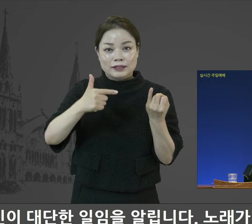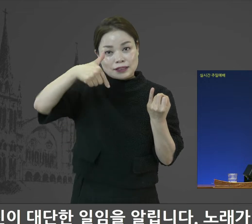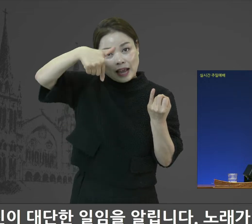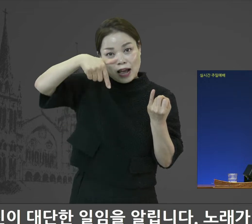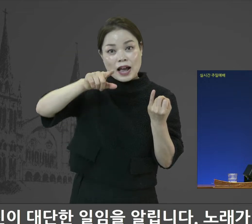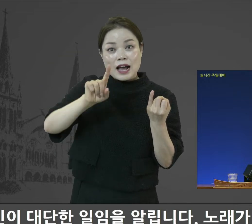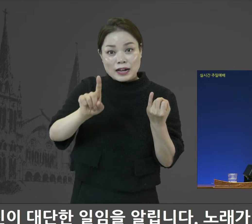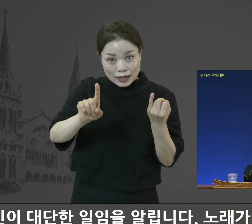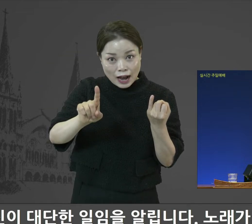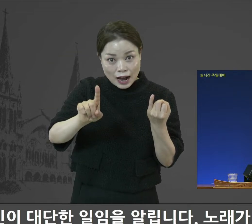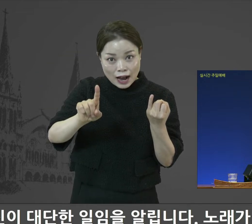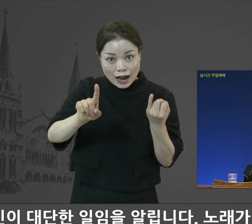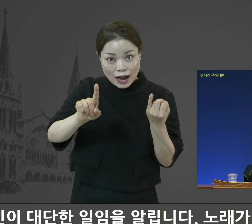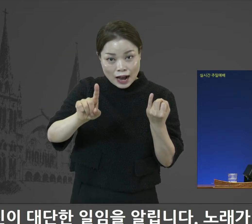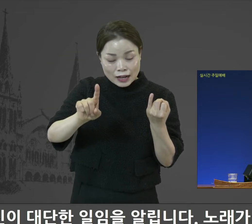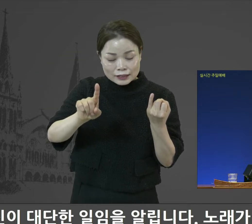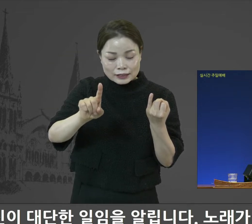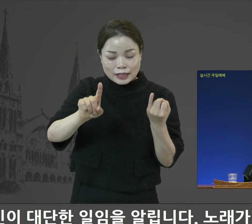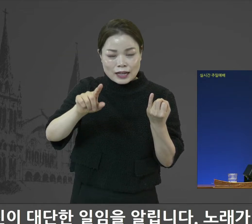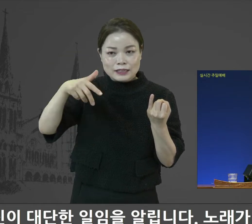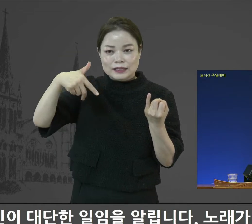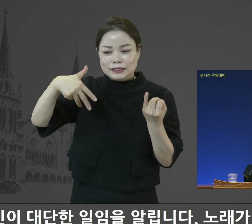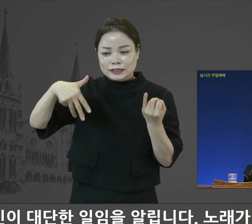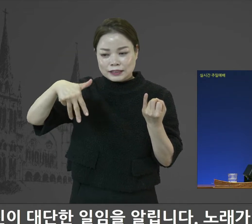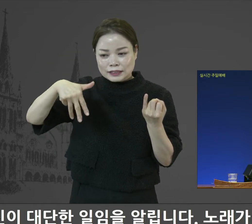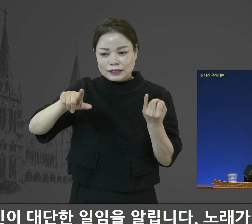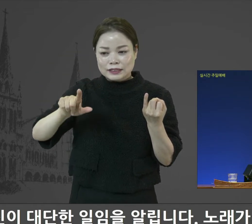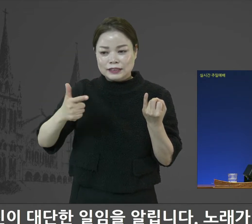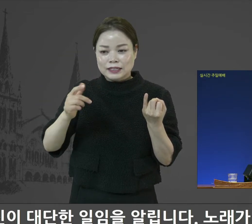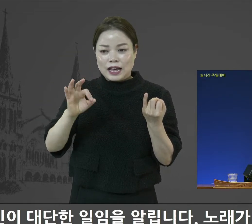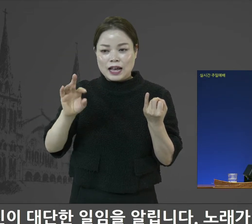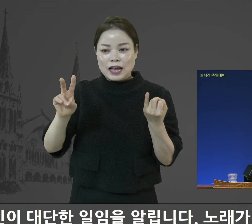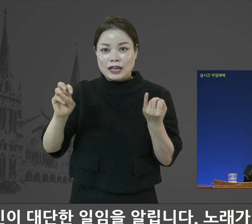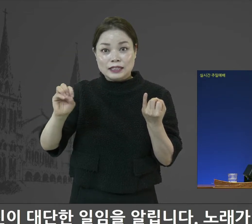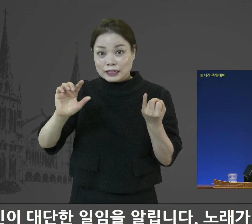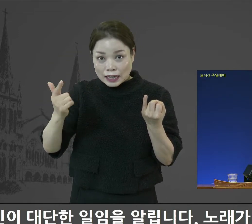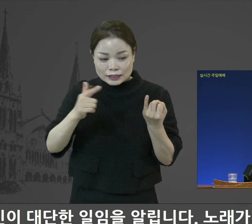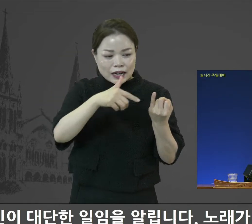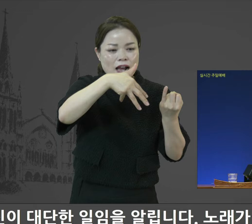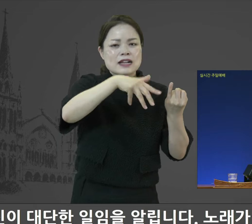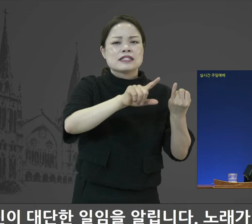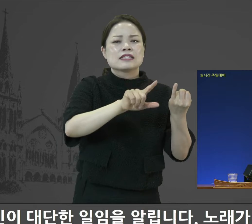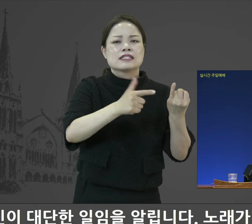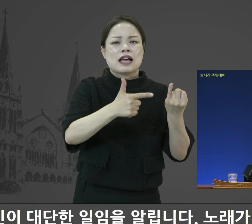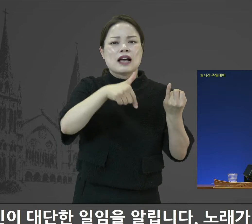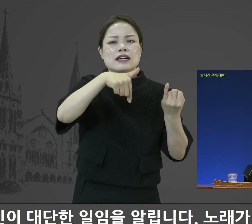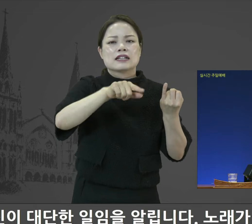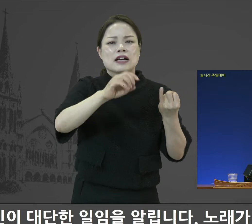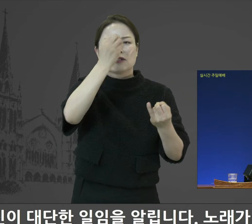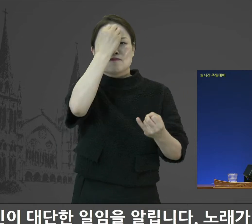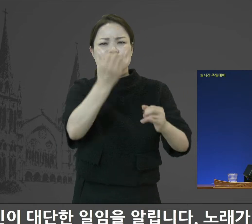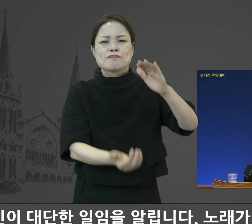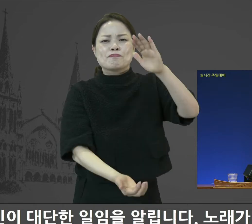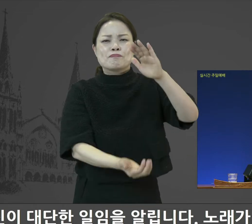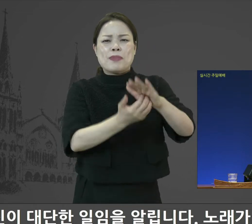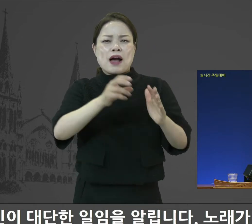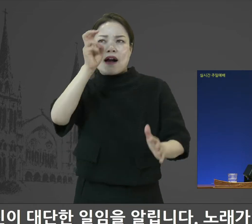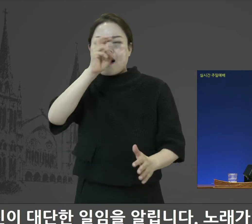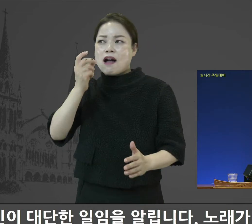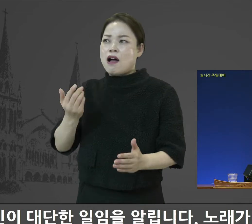찬양했다 이렇게 되어 있는데 찬양 수준이 아니라 이건 찬가, 최고의 찬양이었다, 그렇게 말씀을 드렸습니다.